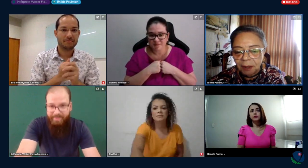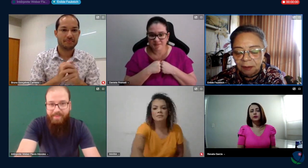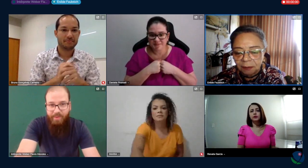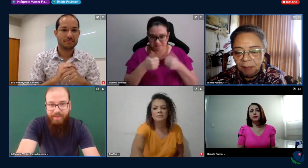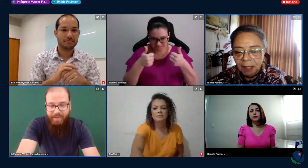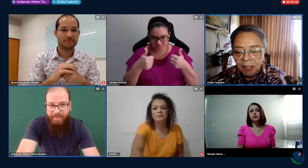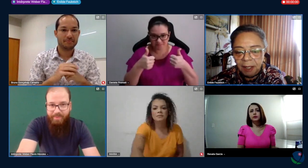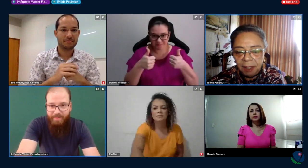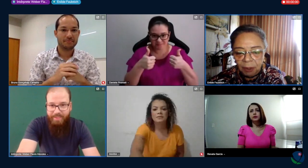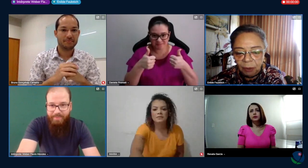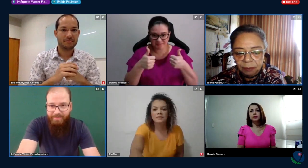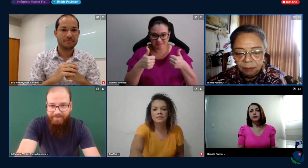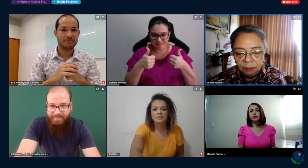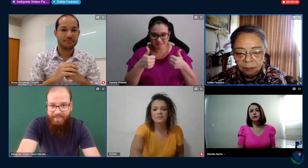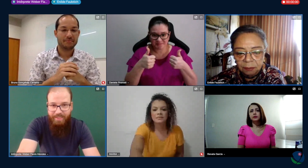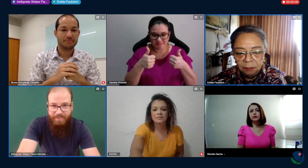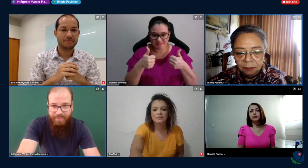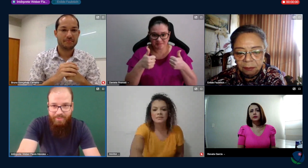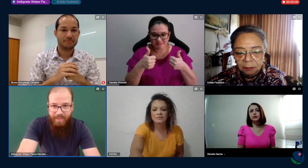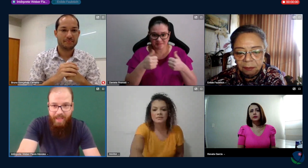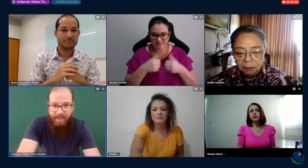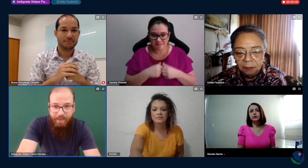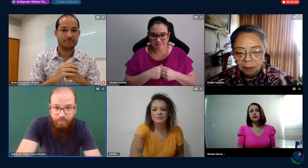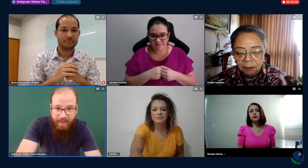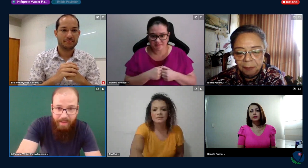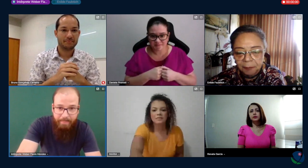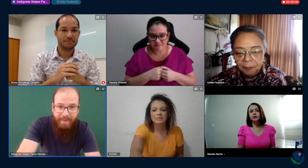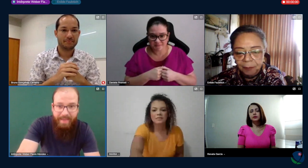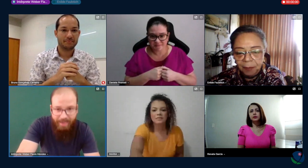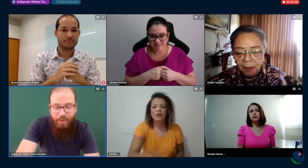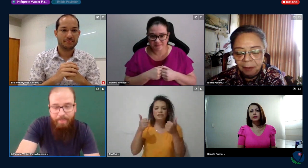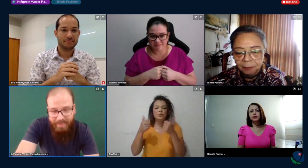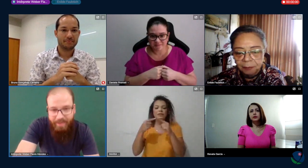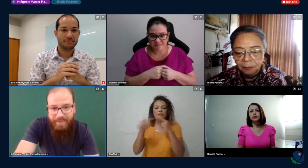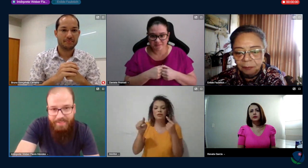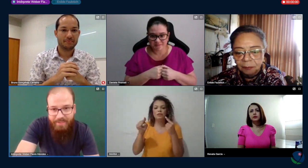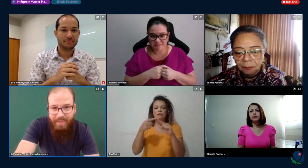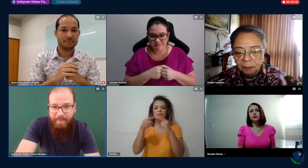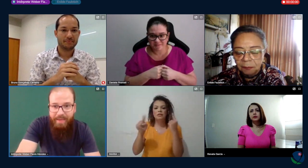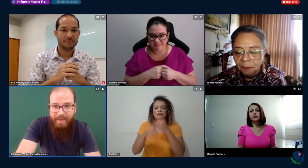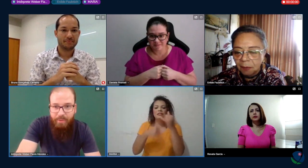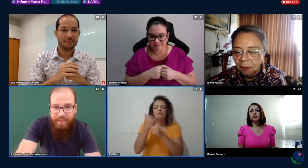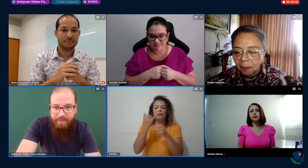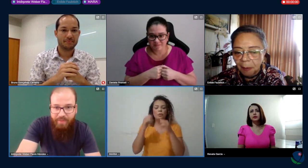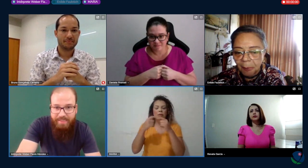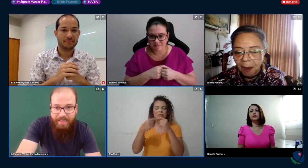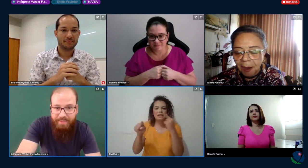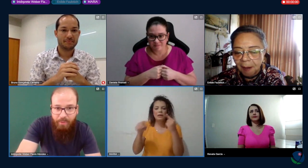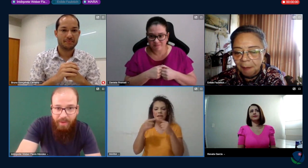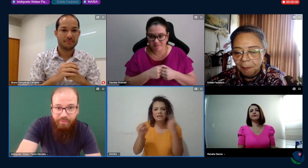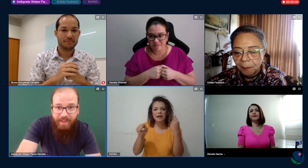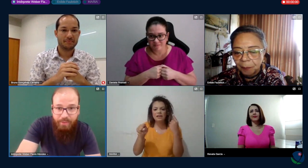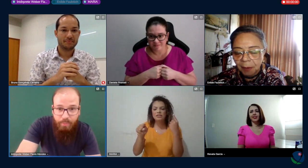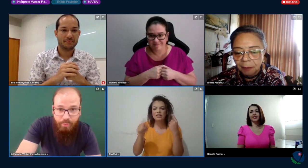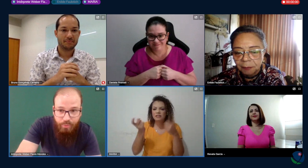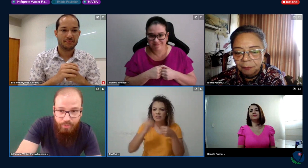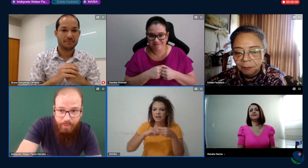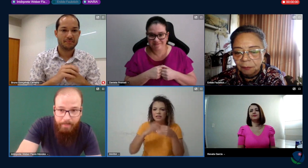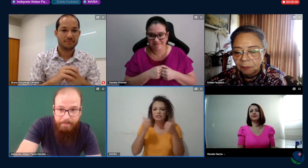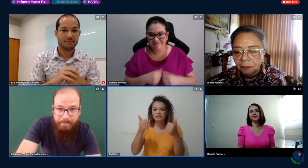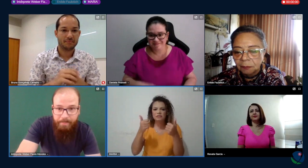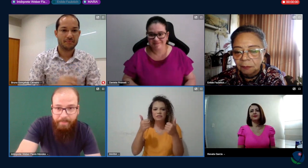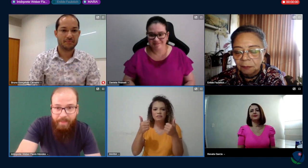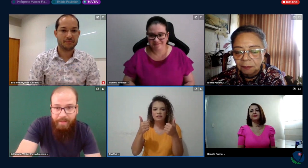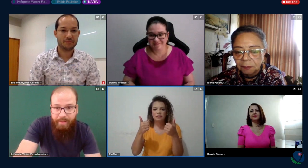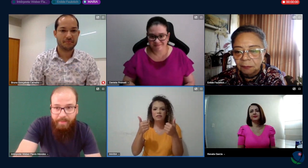era Maria. Maria Ok. é Carol? Isso. A Carol, a Maria Carol, perdão, isso. Maria Carolina vai fazer então a fala do Ver Bruno.